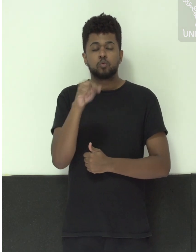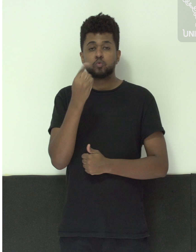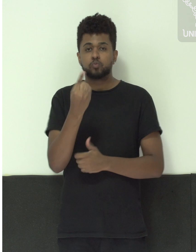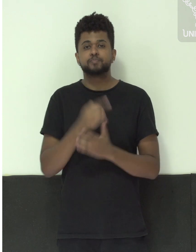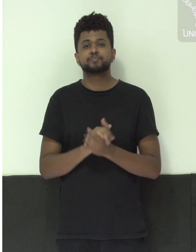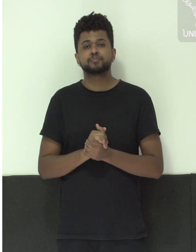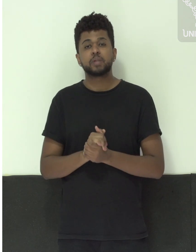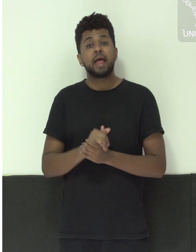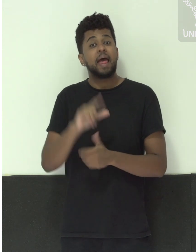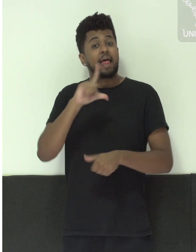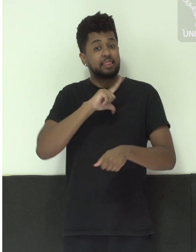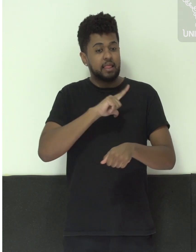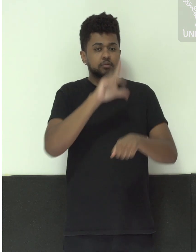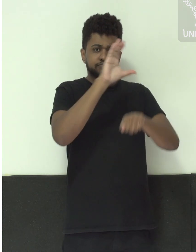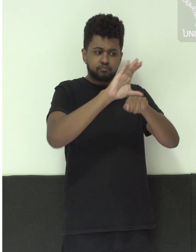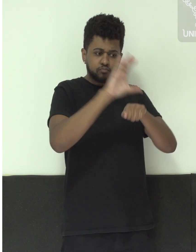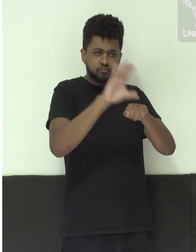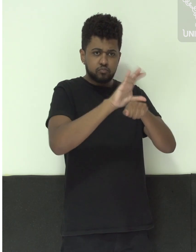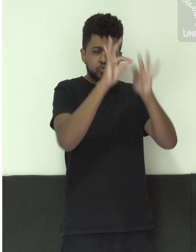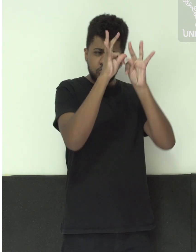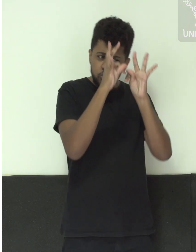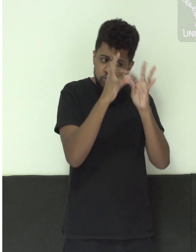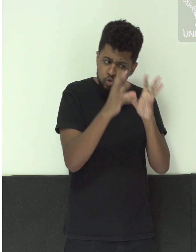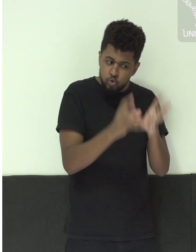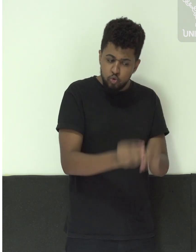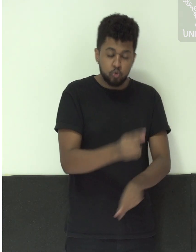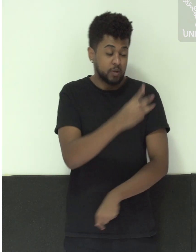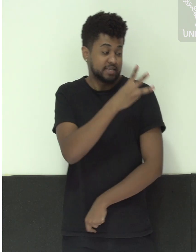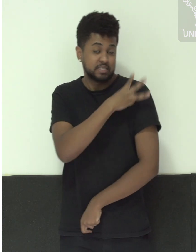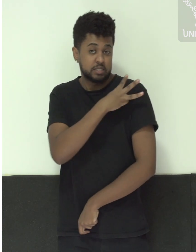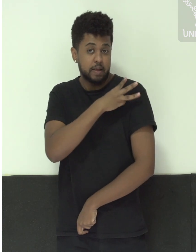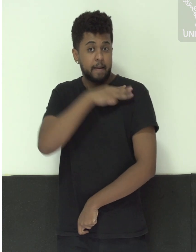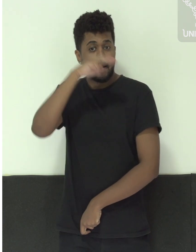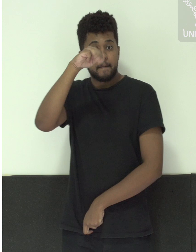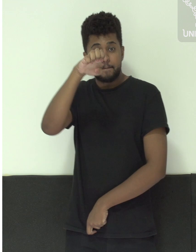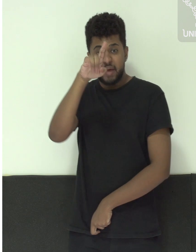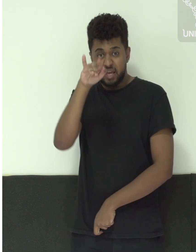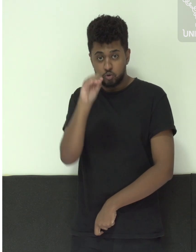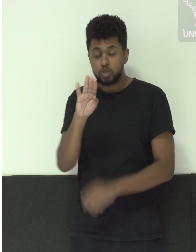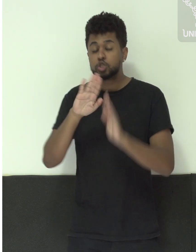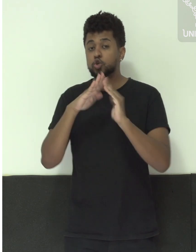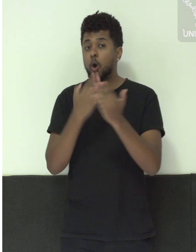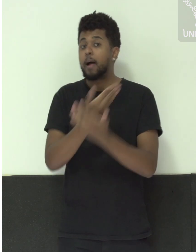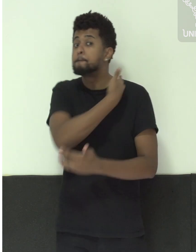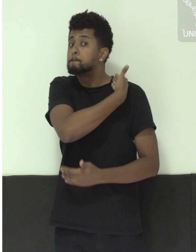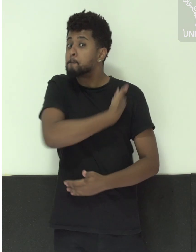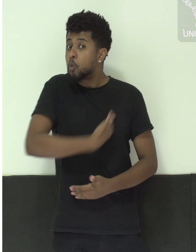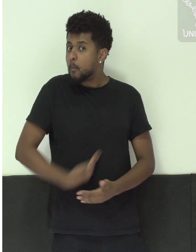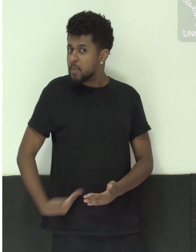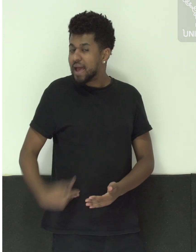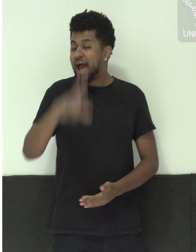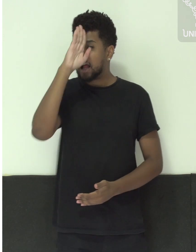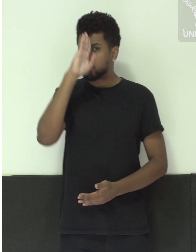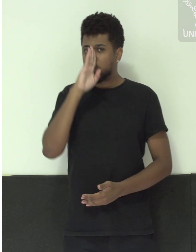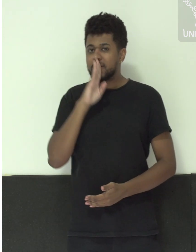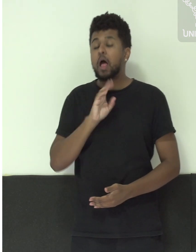6.1 Tenho cursado integralmente o ensino médio em escolas públicas e gratuitas em cursos regulares ou